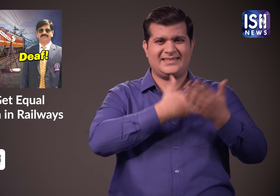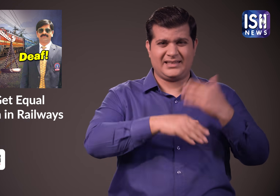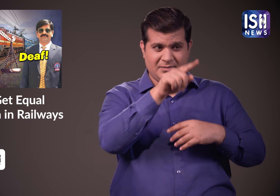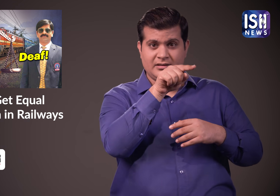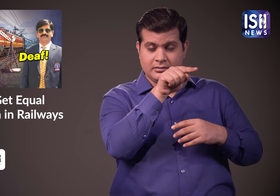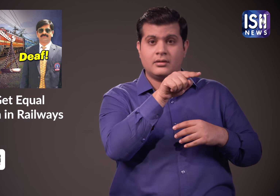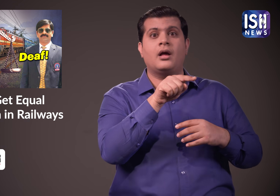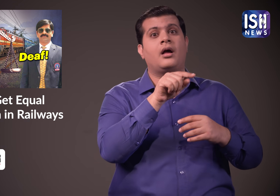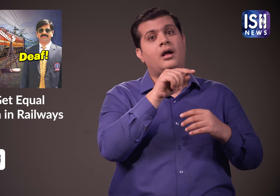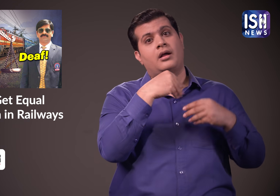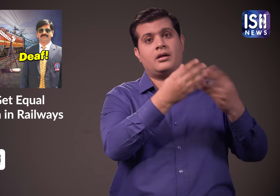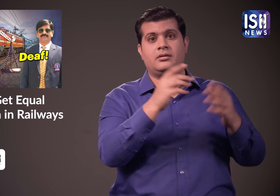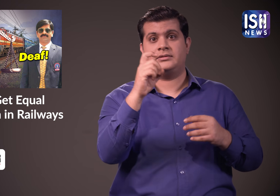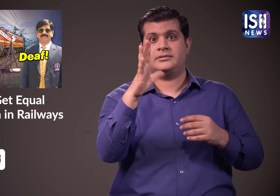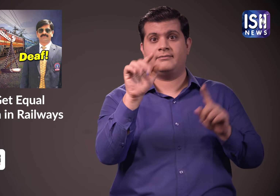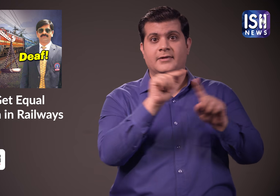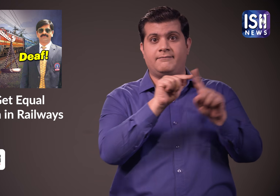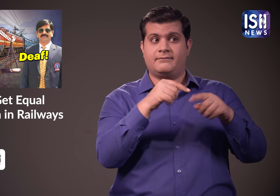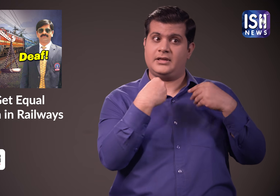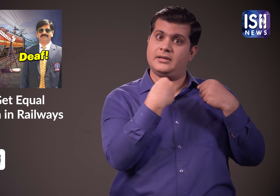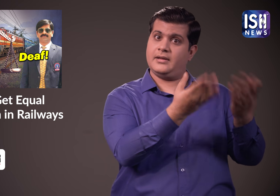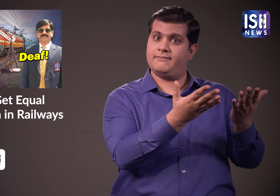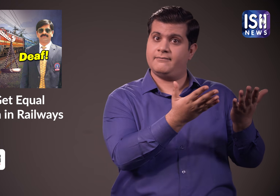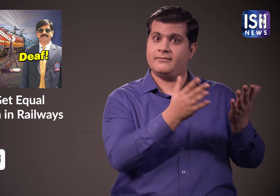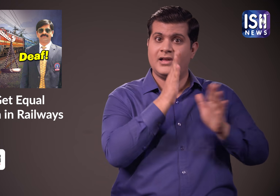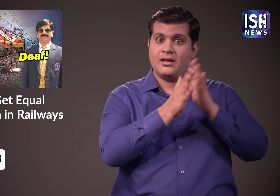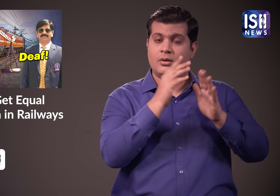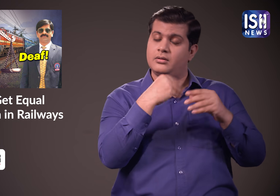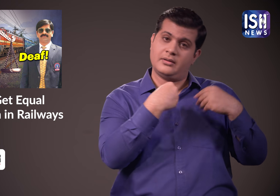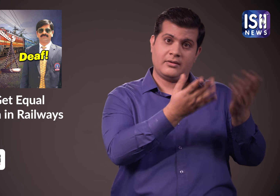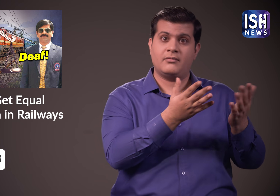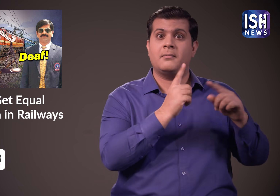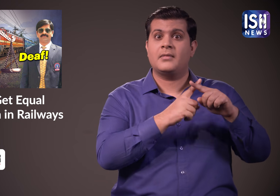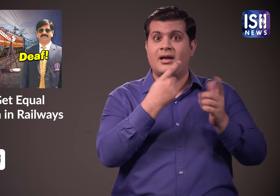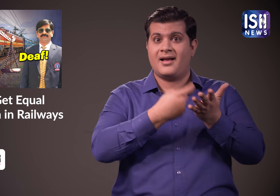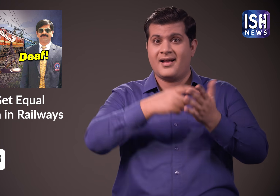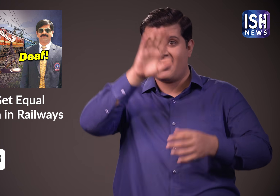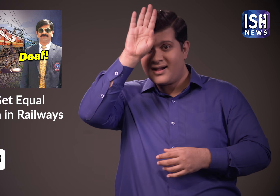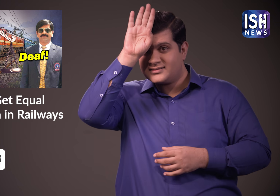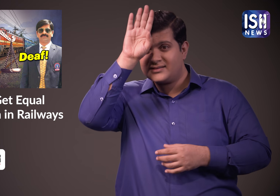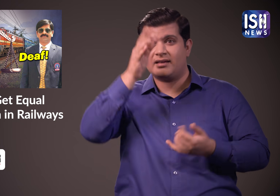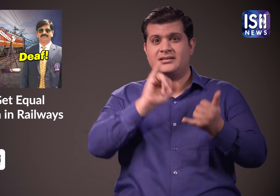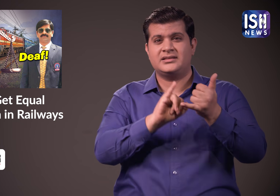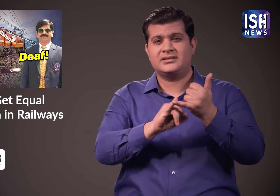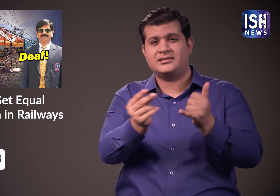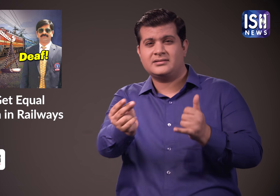राजदानी और शताबदी ट्रेनों में इन तीन श्रेणियों को 25% रियायत भी दी जाती थी,